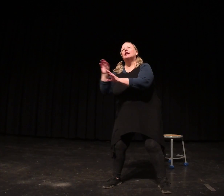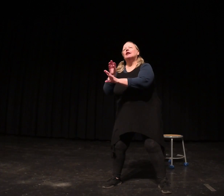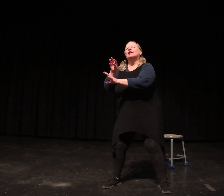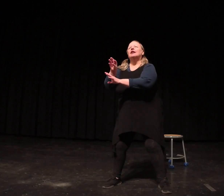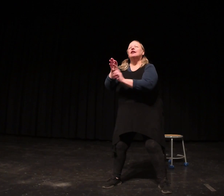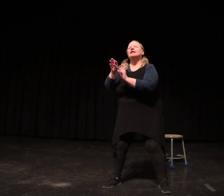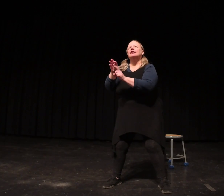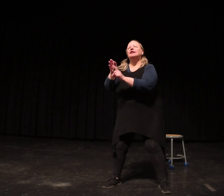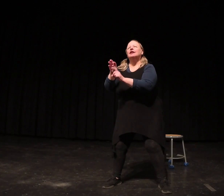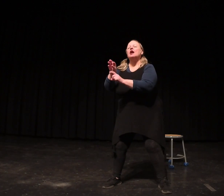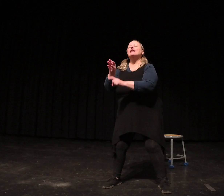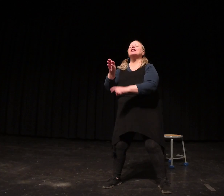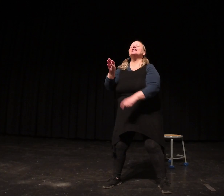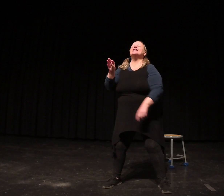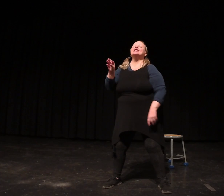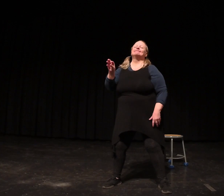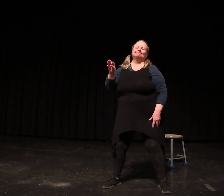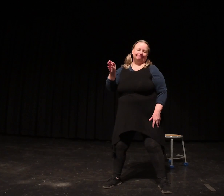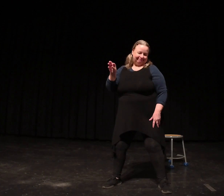Toc, toc. Toc, toc.